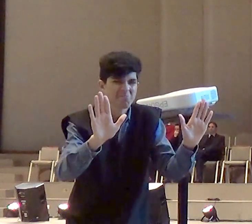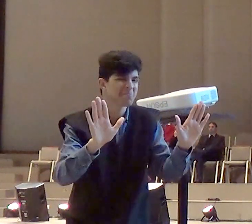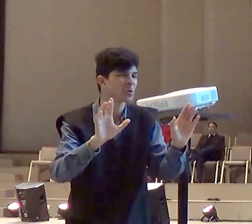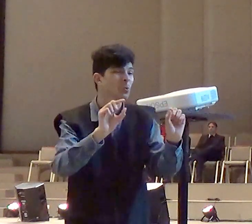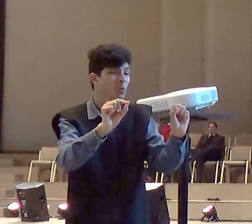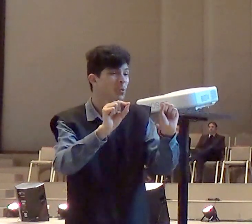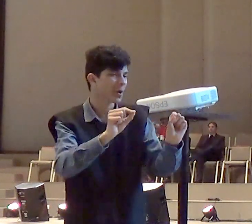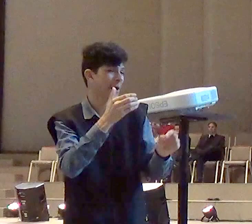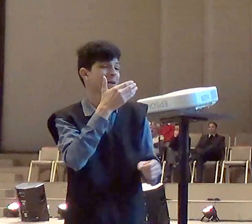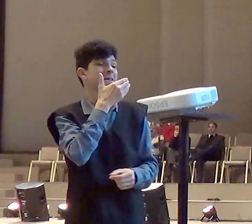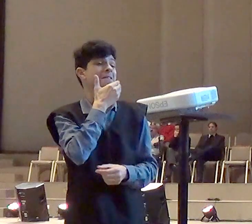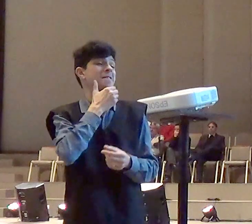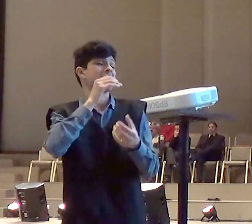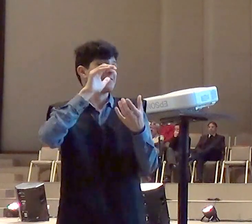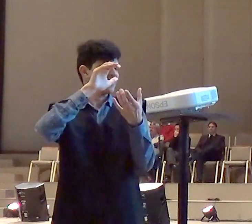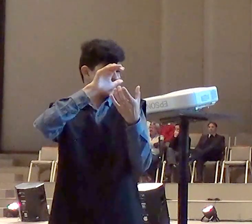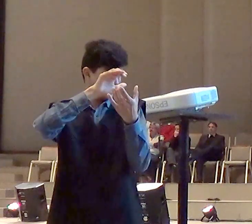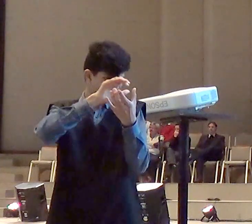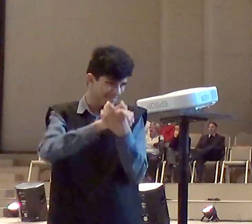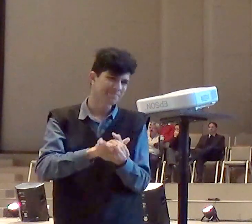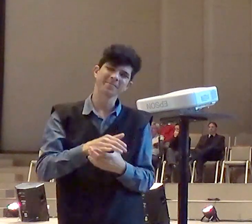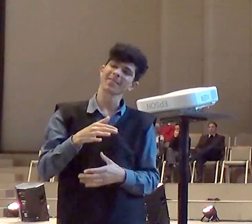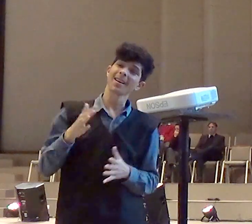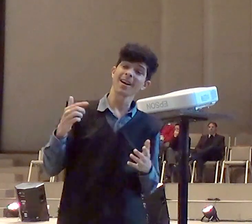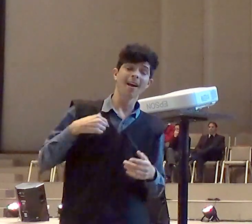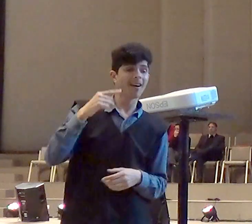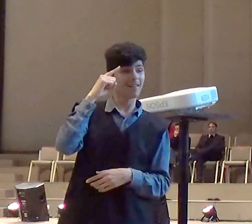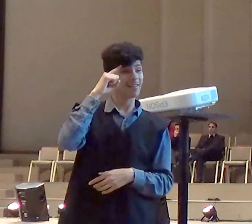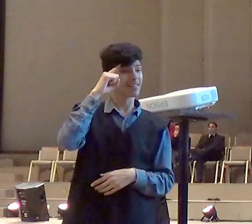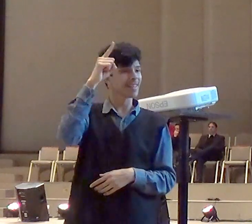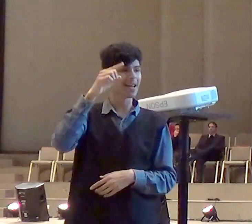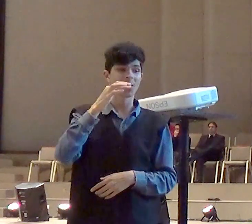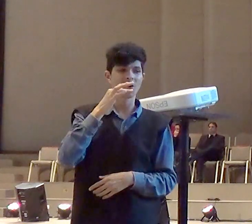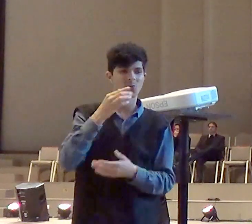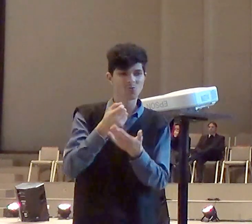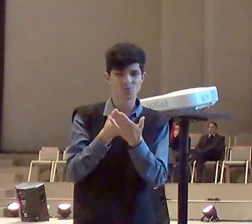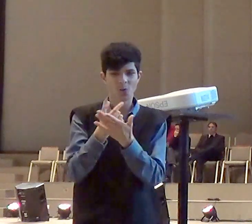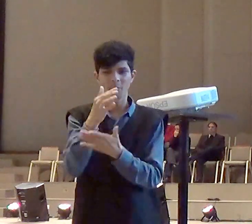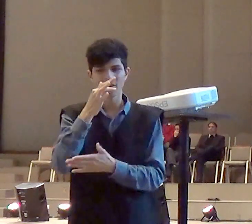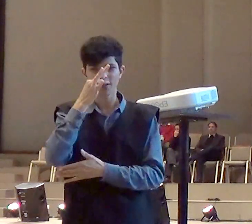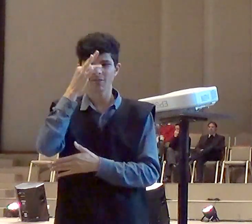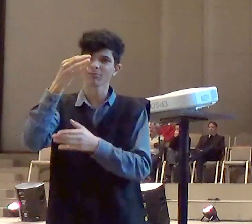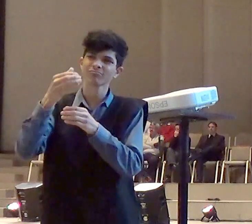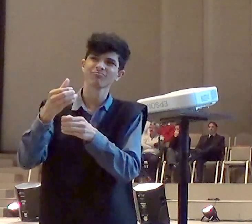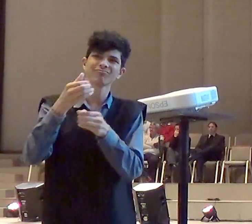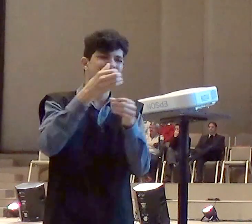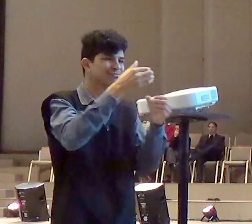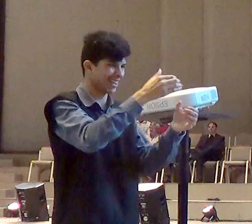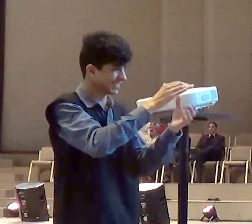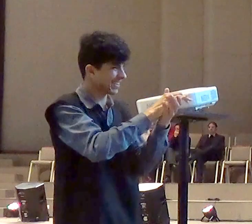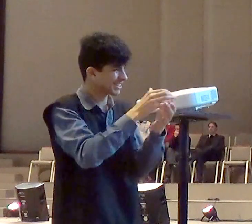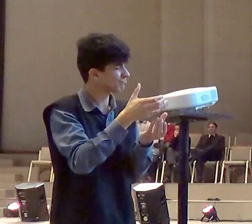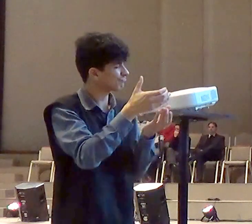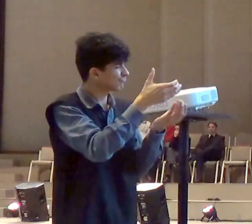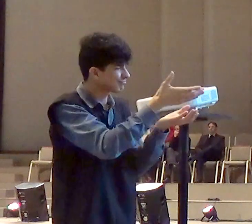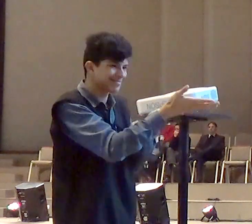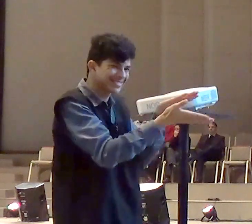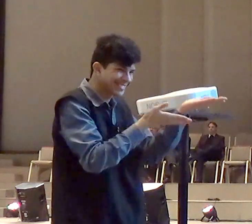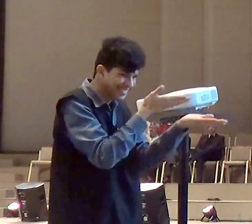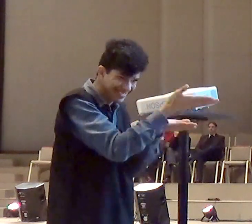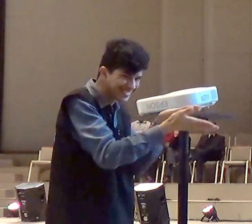se tá tudo bem entre vocês ela vai dizer ele me ama que